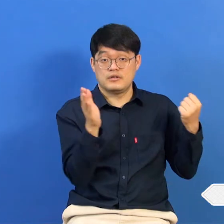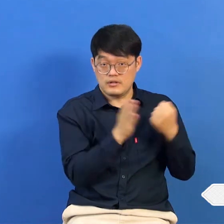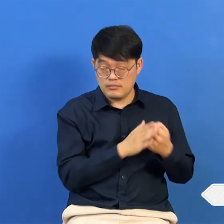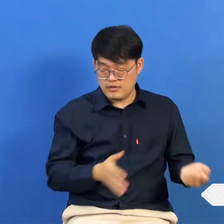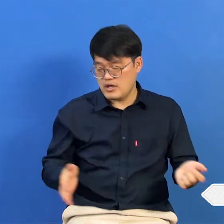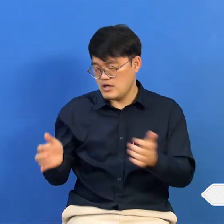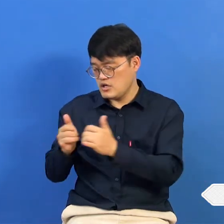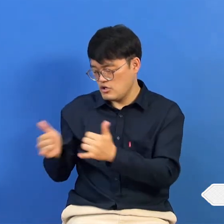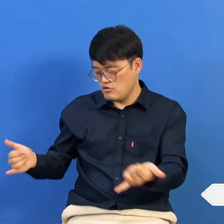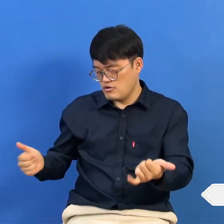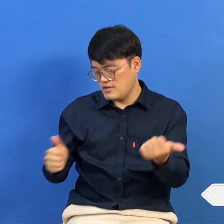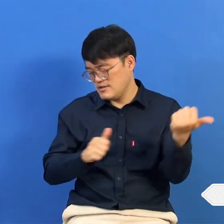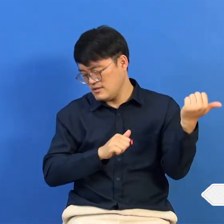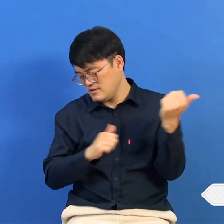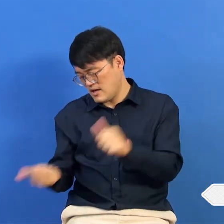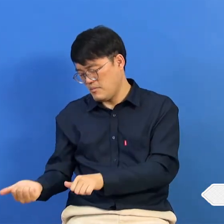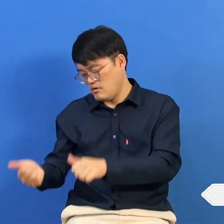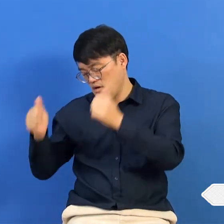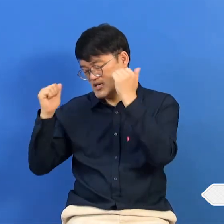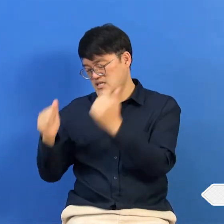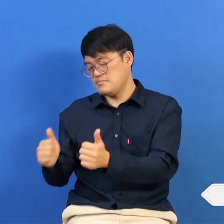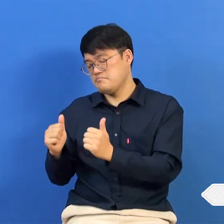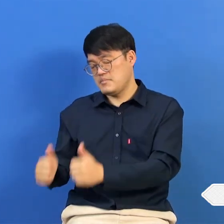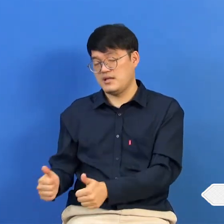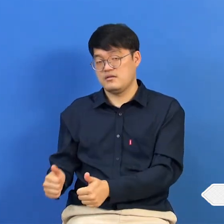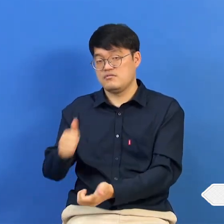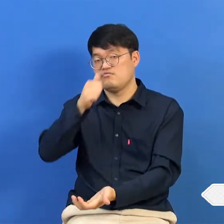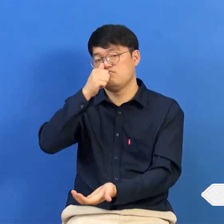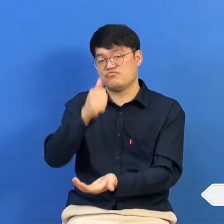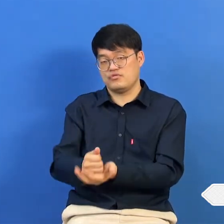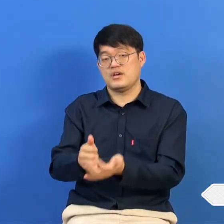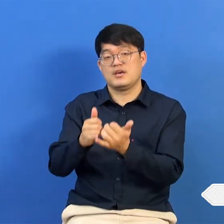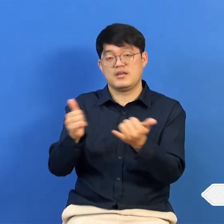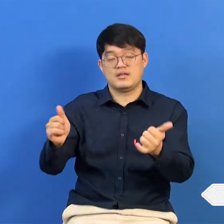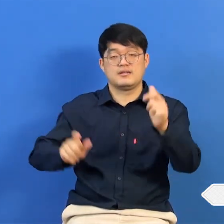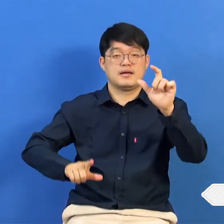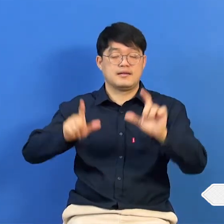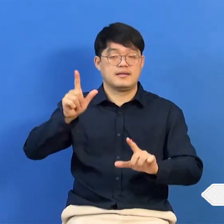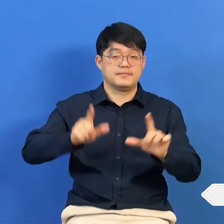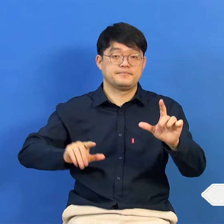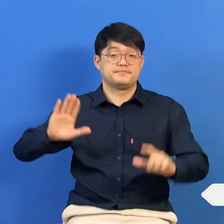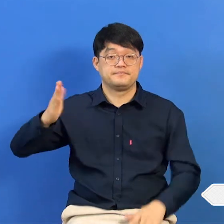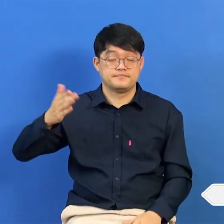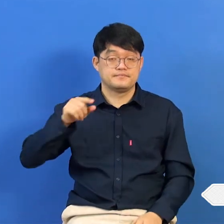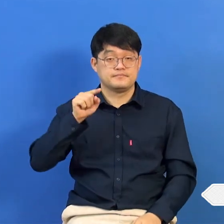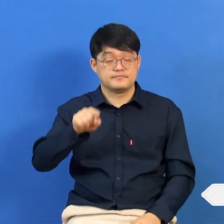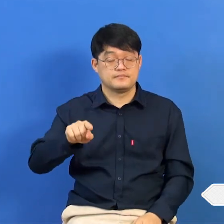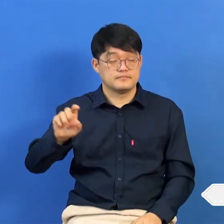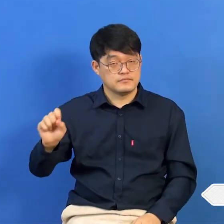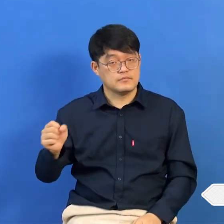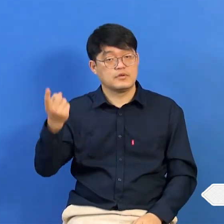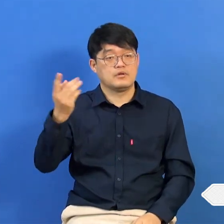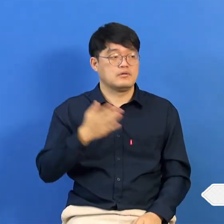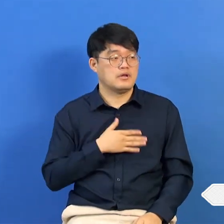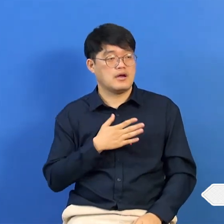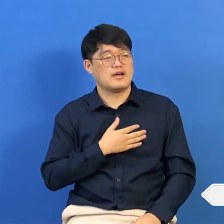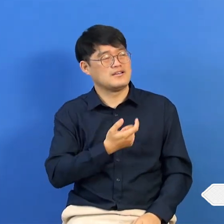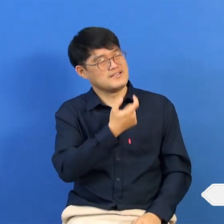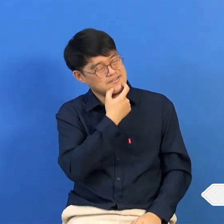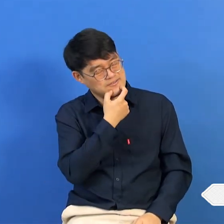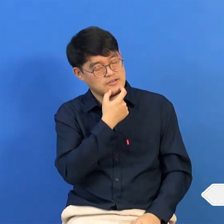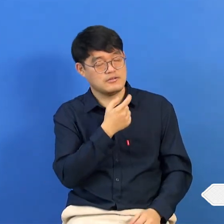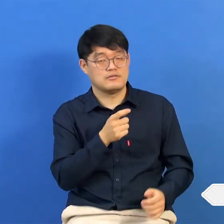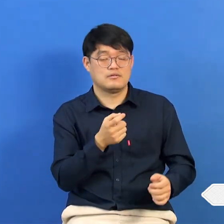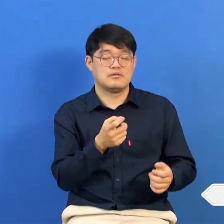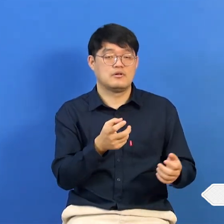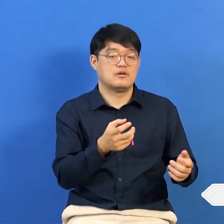사망과 심판을 벗어날 수가 없게 된 것입니다. 그 원리는 우리가 싫더라도 받아들이지 않을